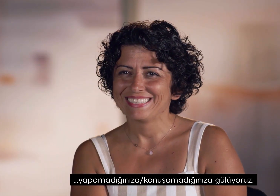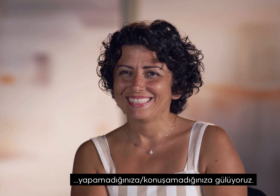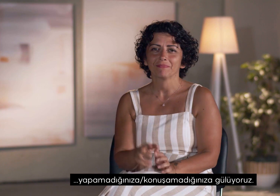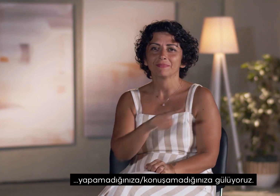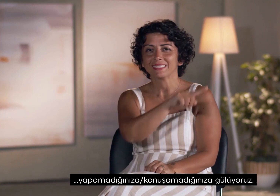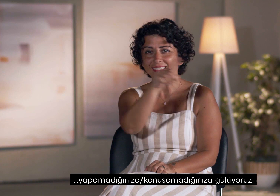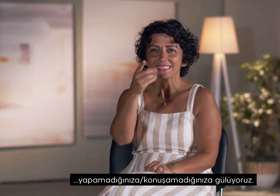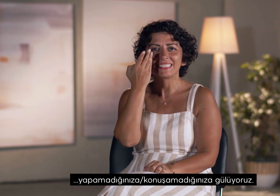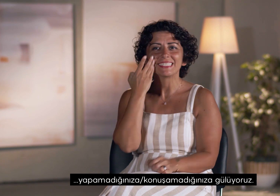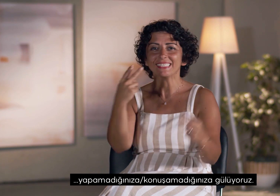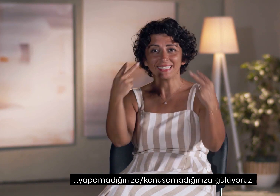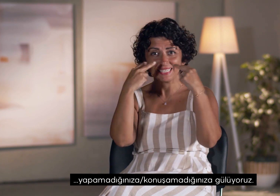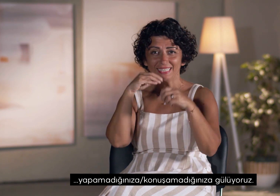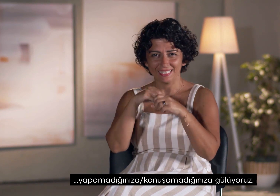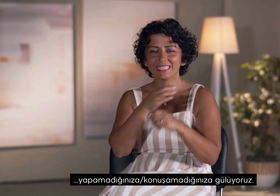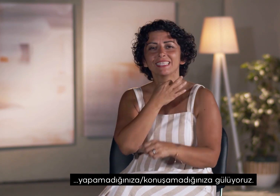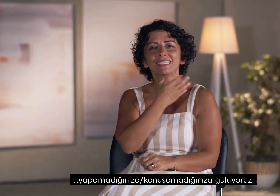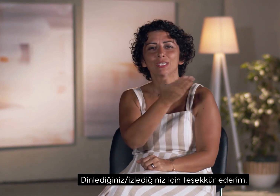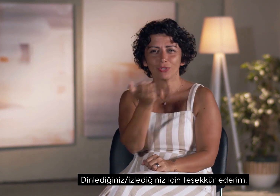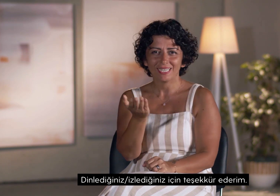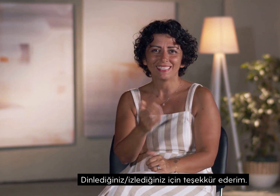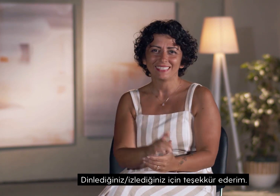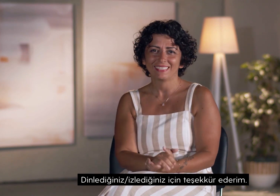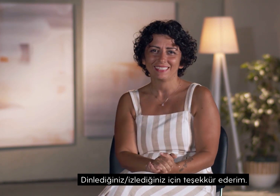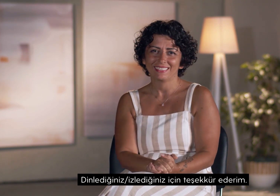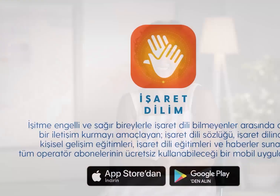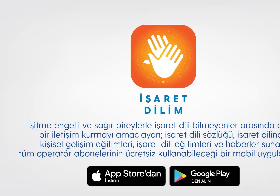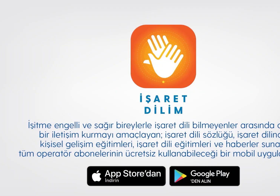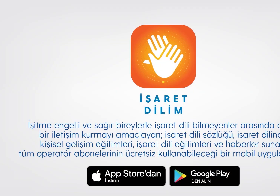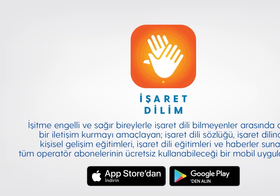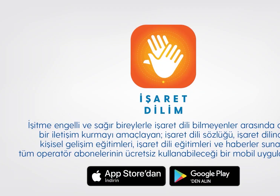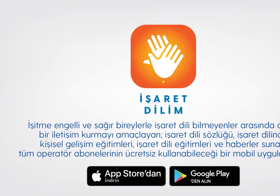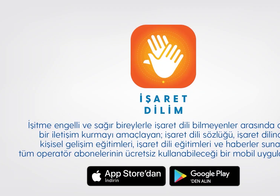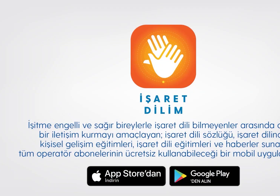yapamadığınıza, konuşamadığınıza gülüyoruz. Dinlediğiniz, izlediğiniz için teşekkür ederim.